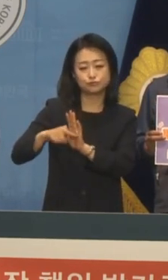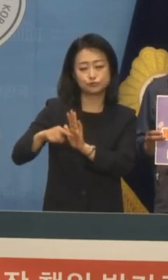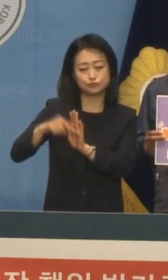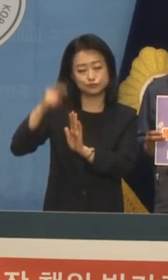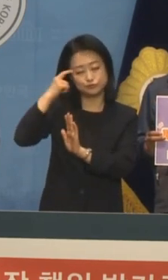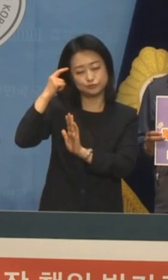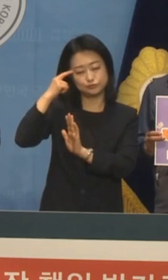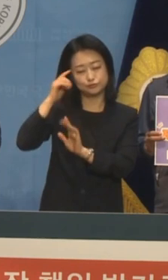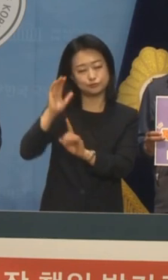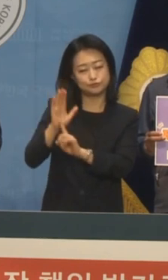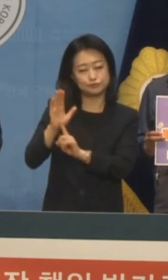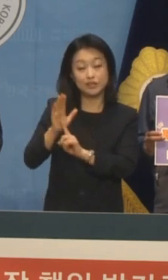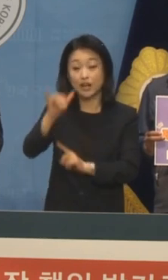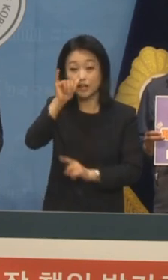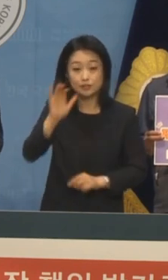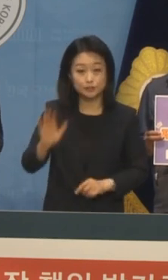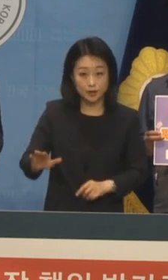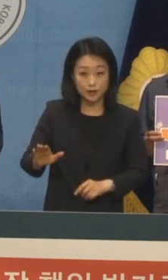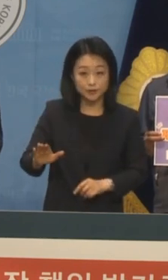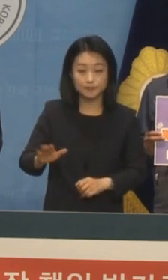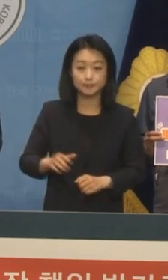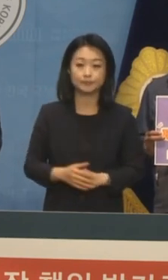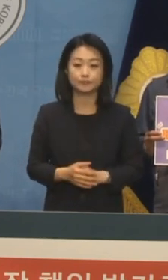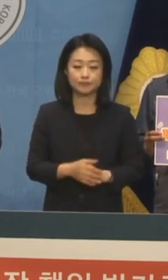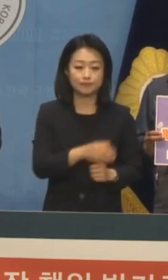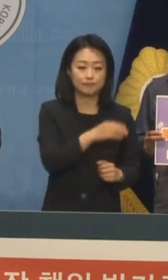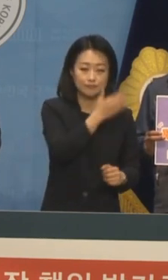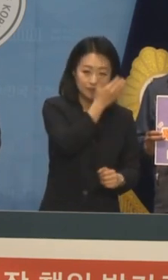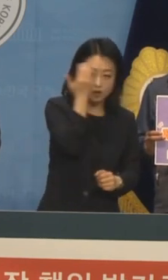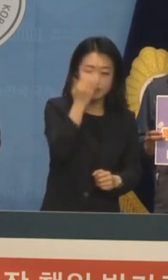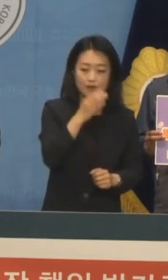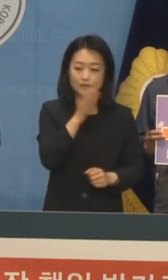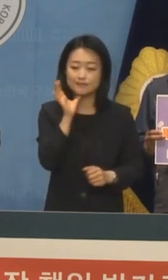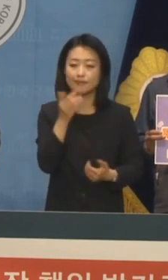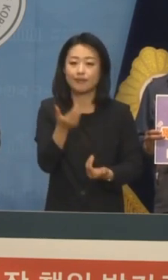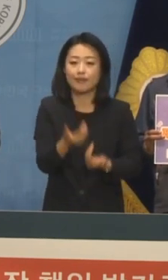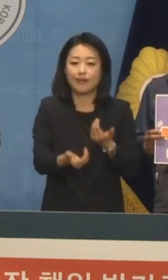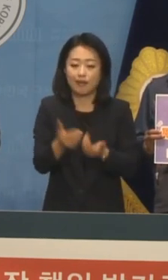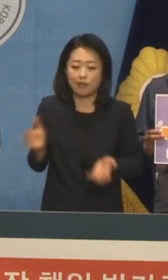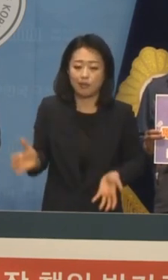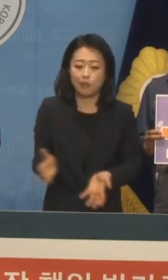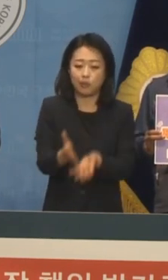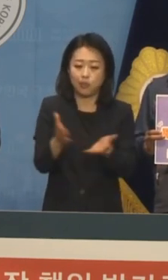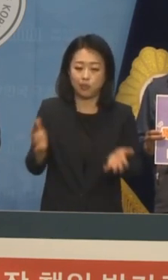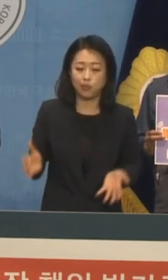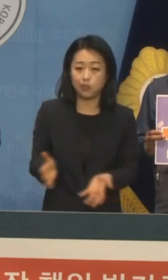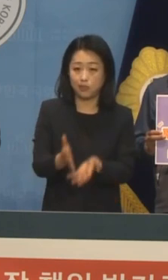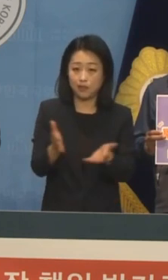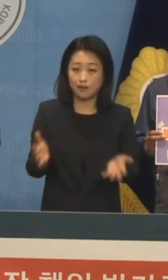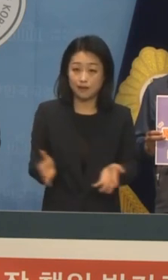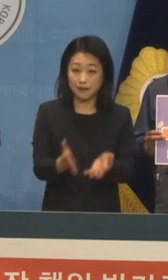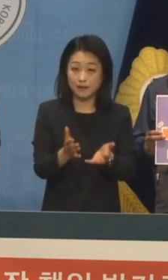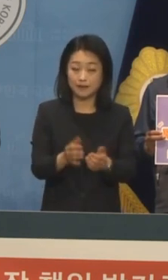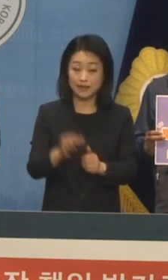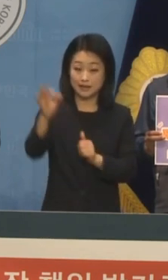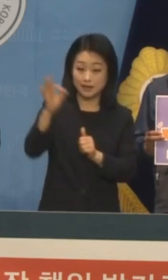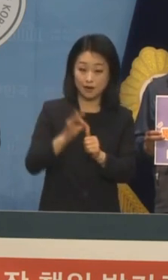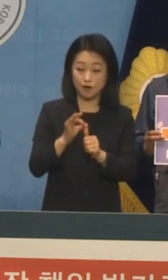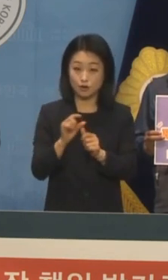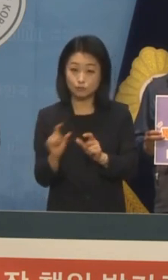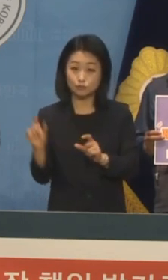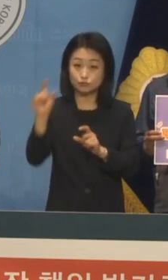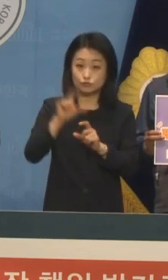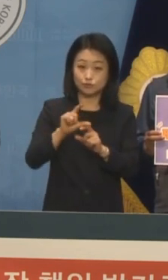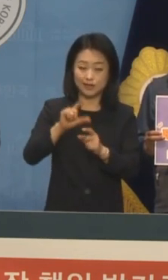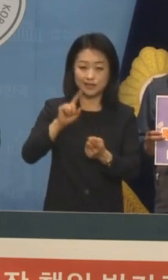왔던 것은 주지의 사실입니다. 세대 갈등으로 연금 개혁의 문제를 치부하면서 연금 보장의 강화의